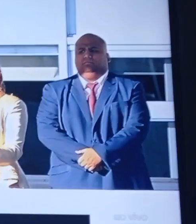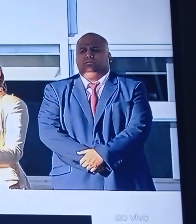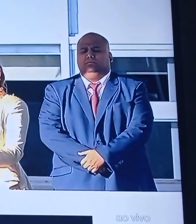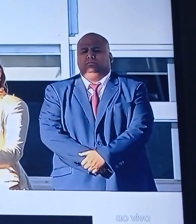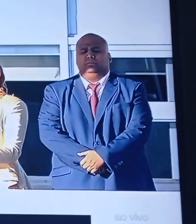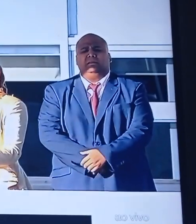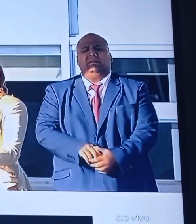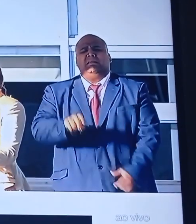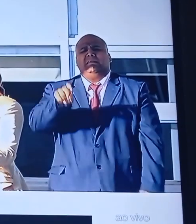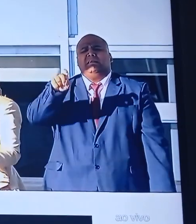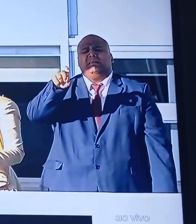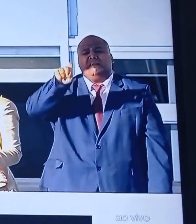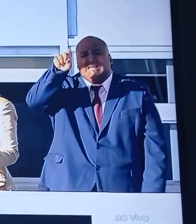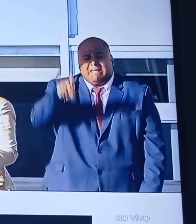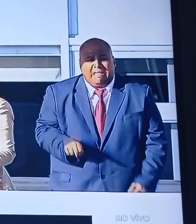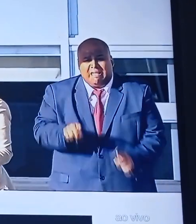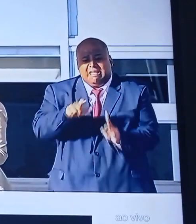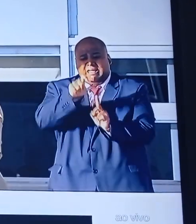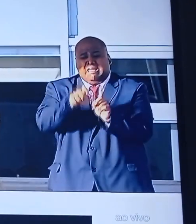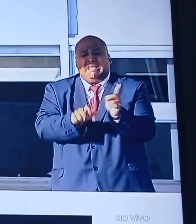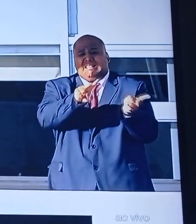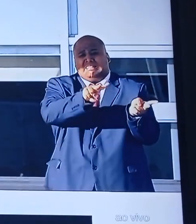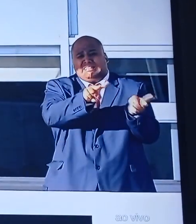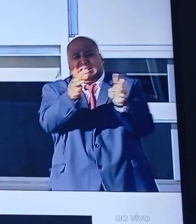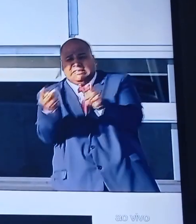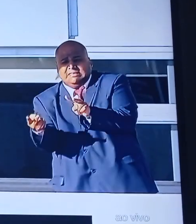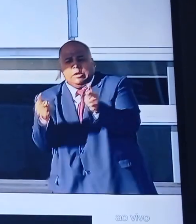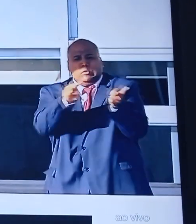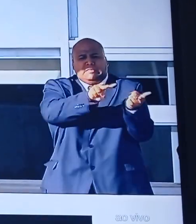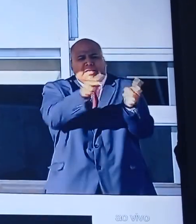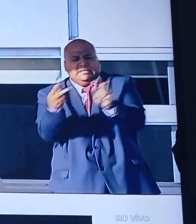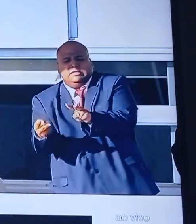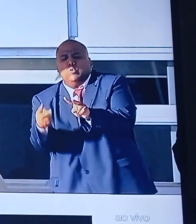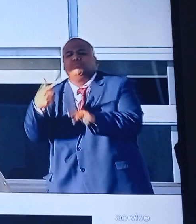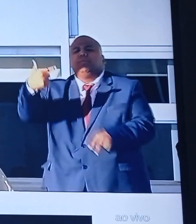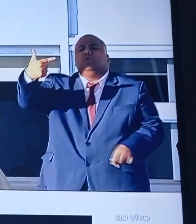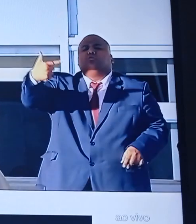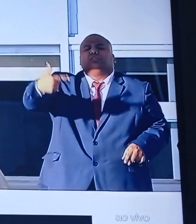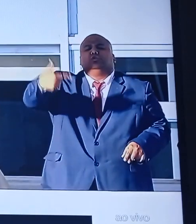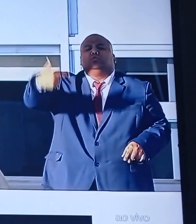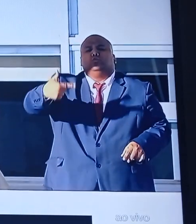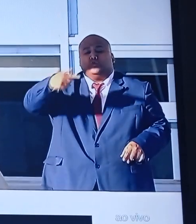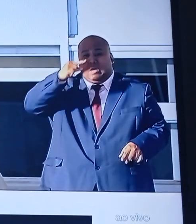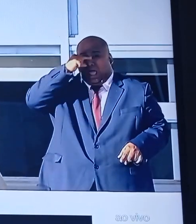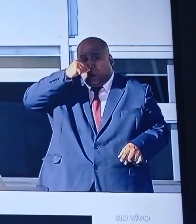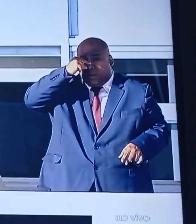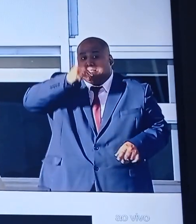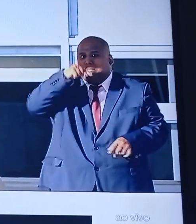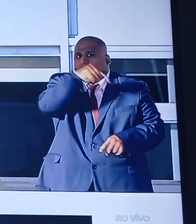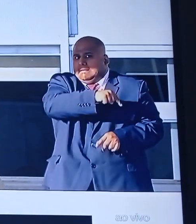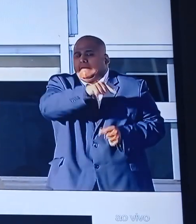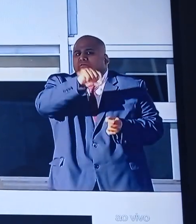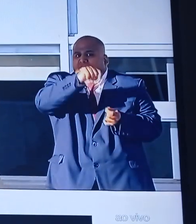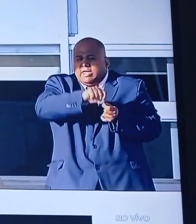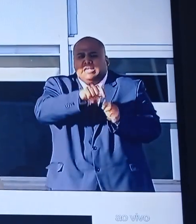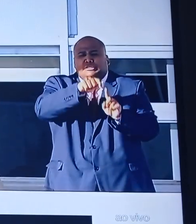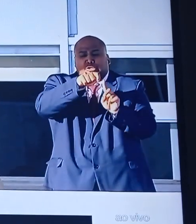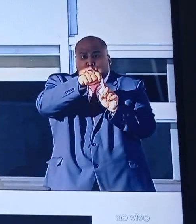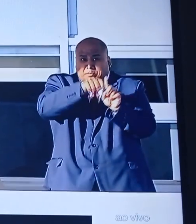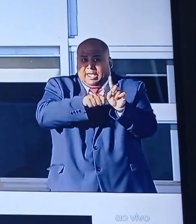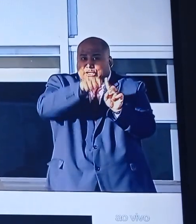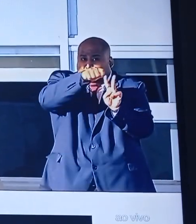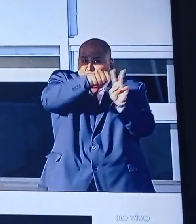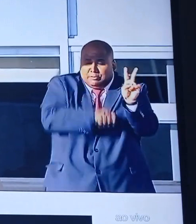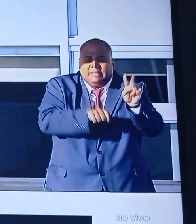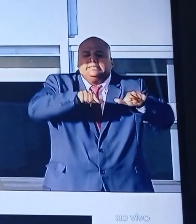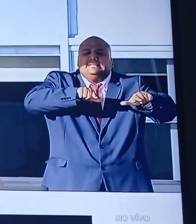Os grupos técnicos do gabinete de transição, coordenada pelo meu vice-alcalde, que por 2 meses mergulharam